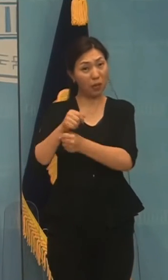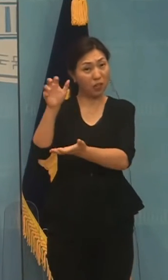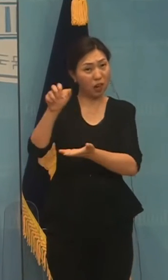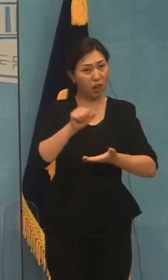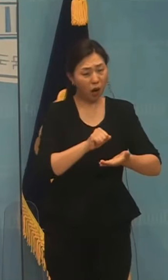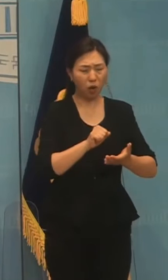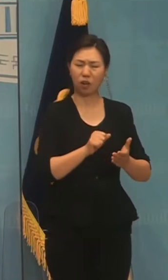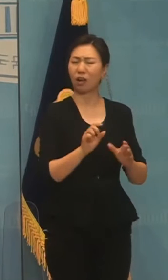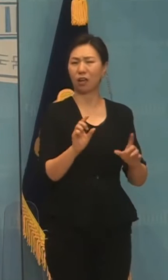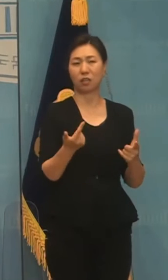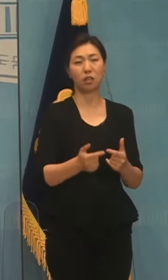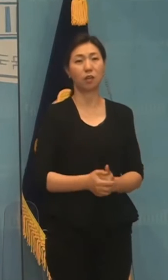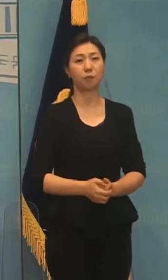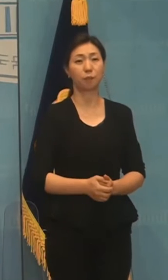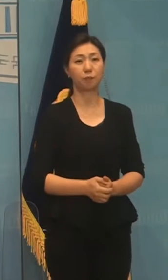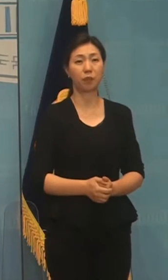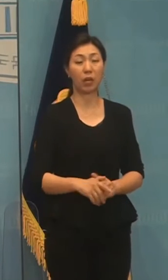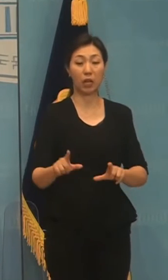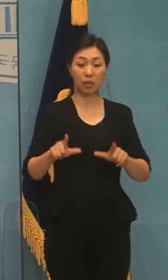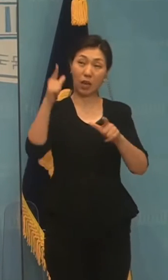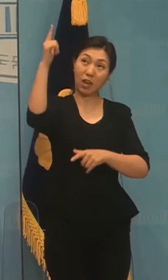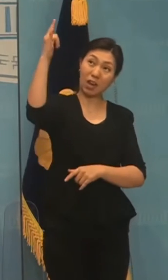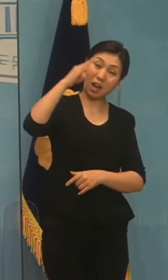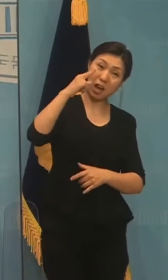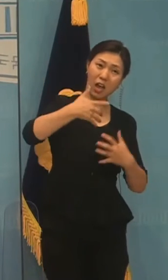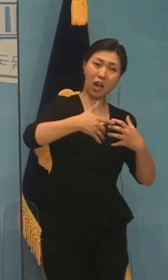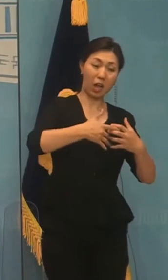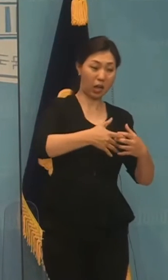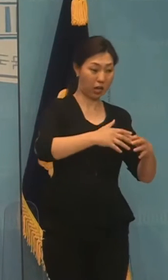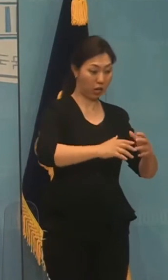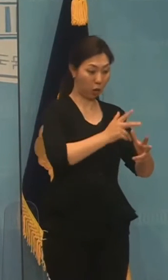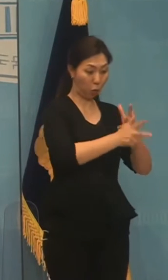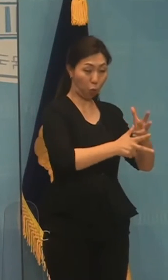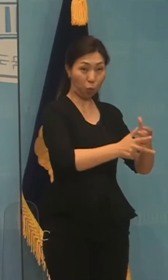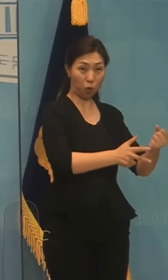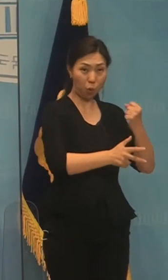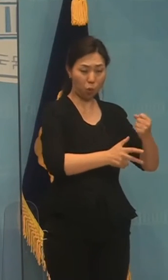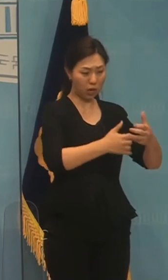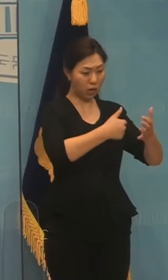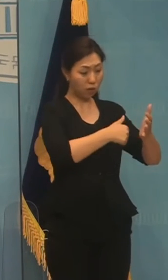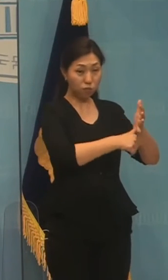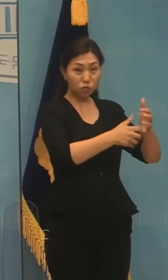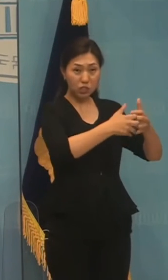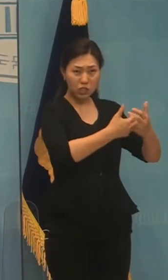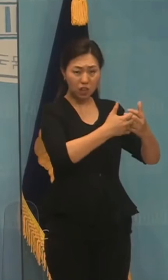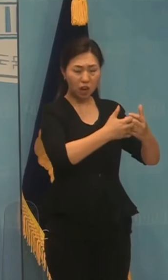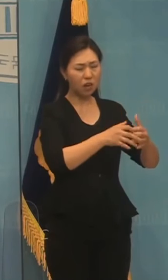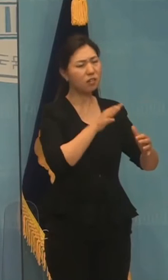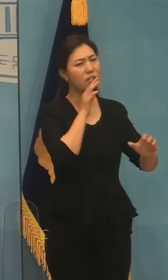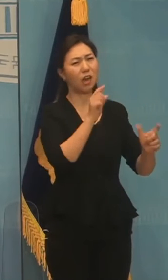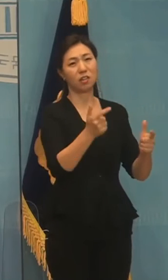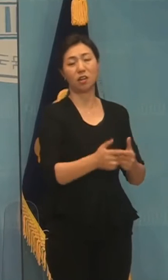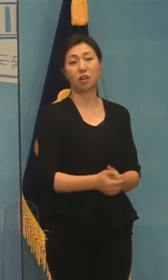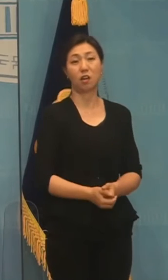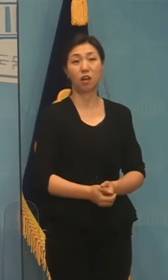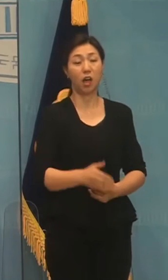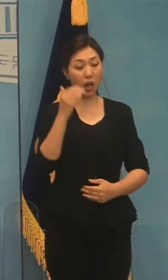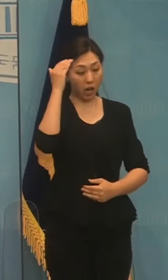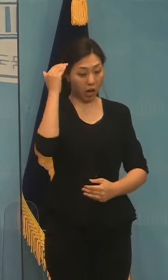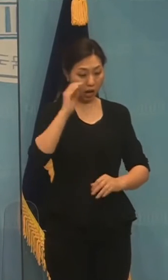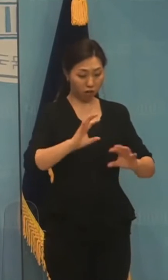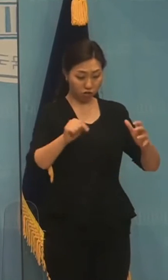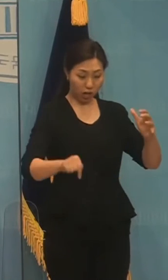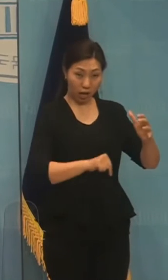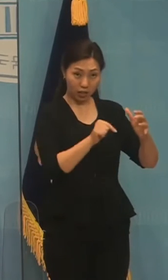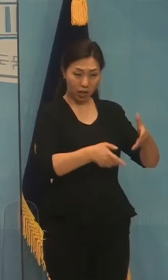태양광 석유 부품요. 태양광 석유 부품은 중국산이 많다는 발언도 사실과 다릅니다. 2019년 기준 국내에 설치된